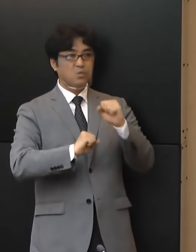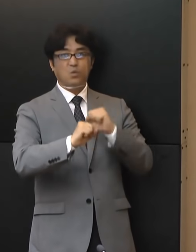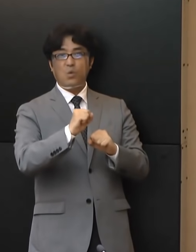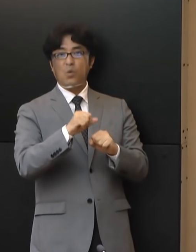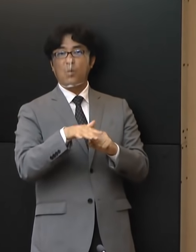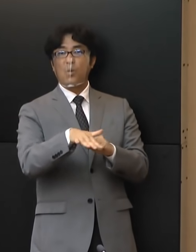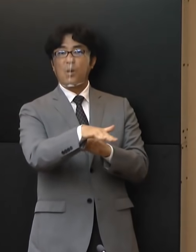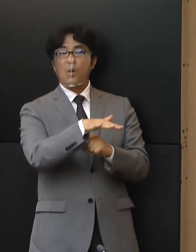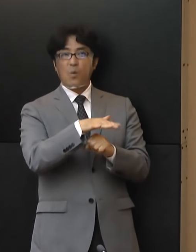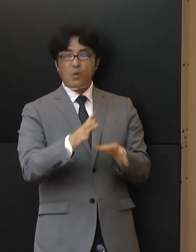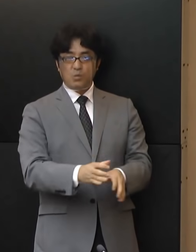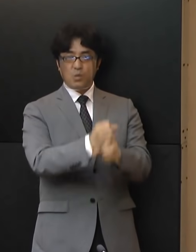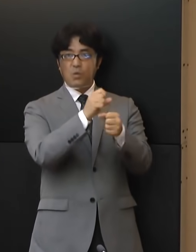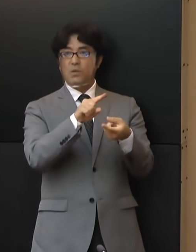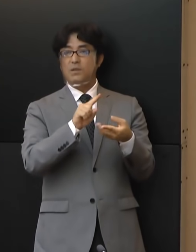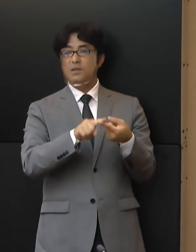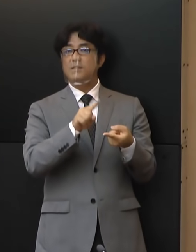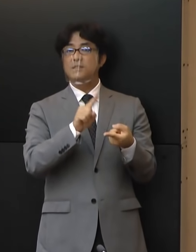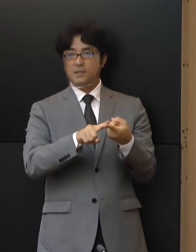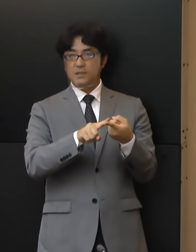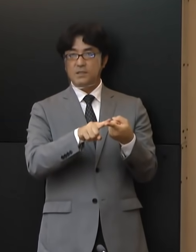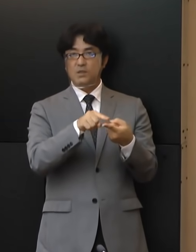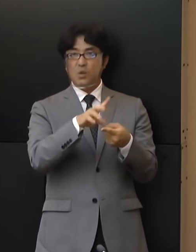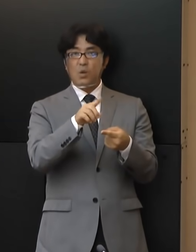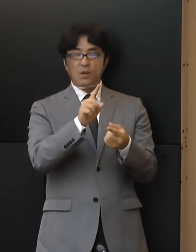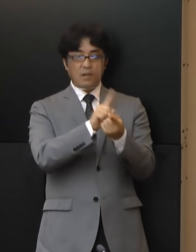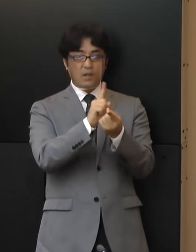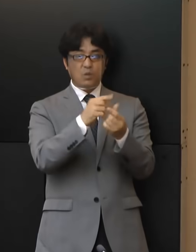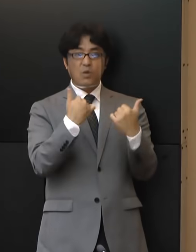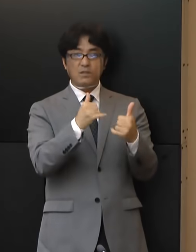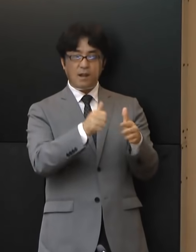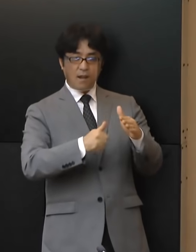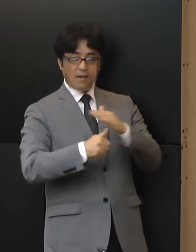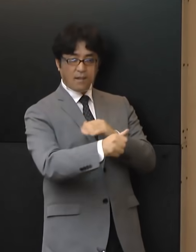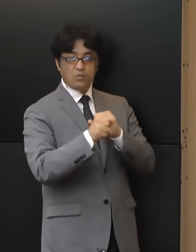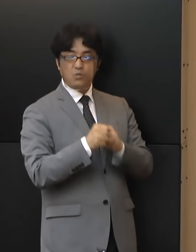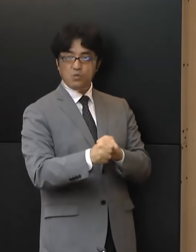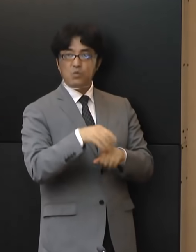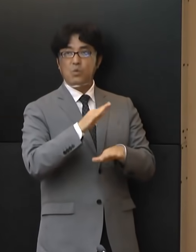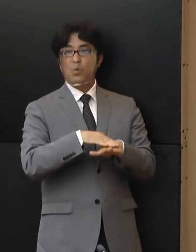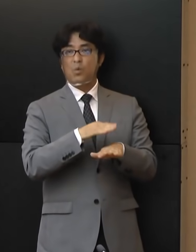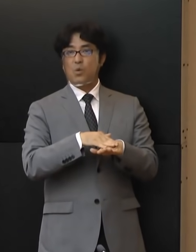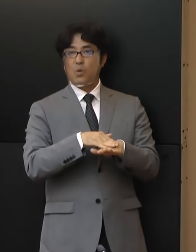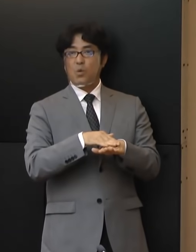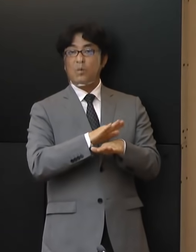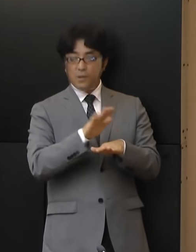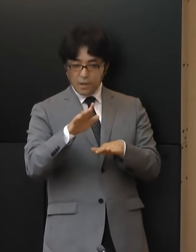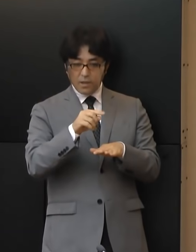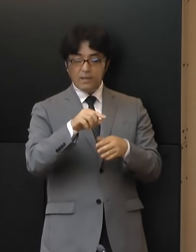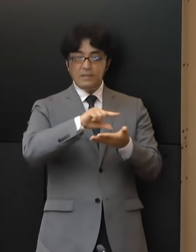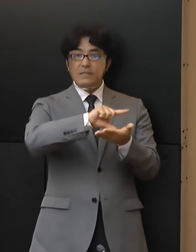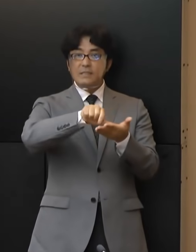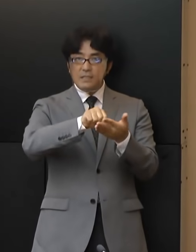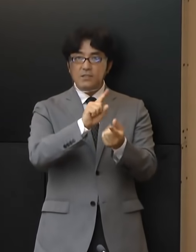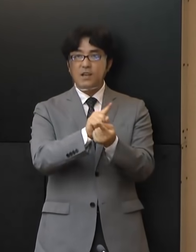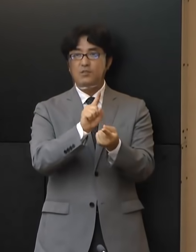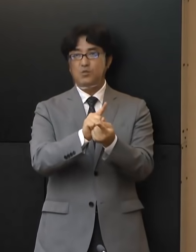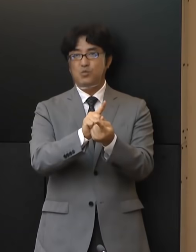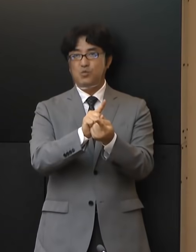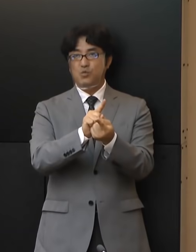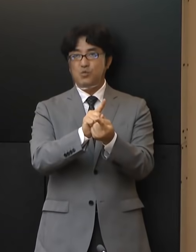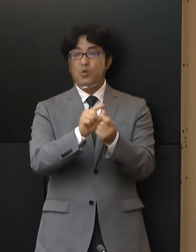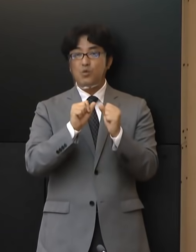に、総合的に、その人を当ててですね、しっかり地域対策、していきたいというふうに、計画をしております